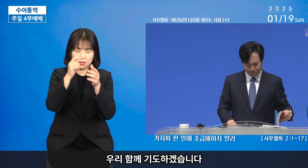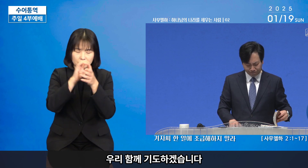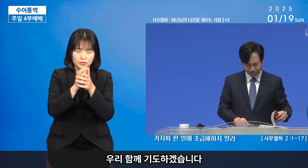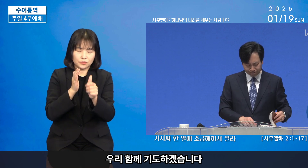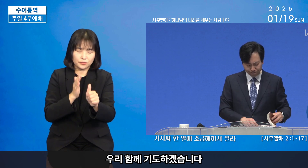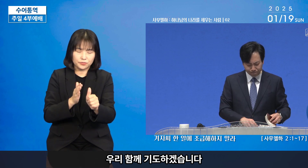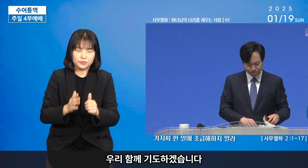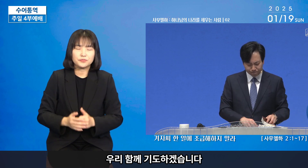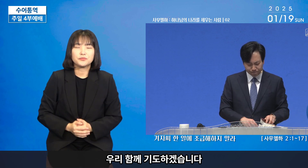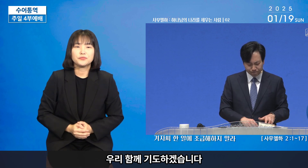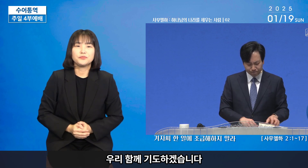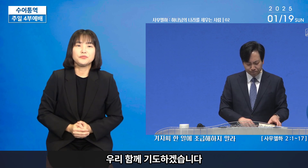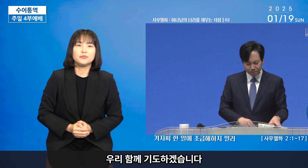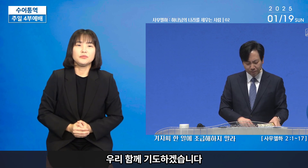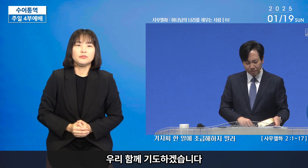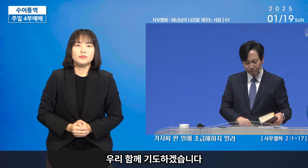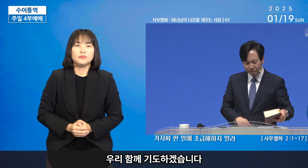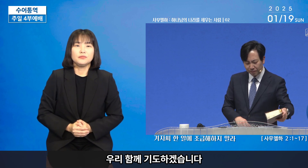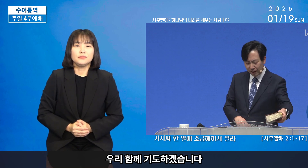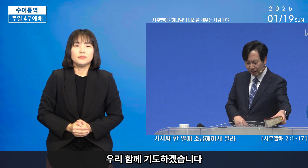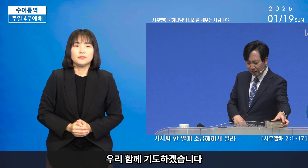기도하겠습니다.